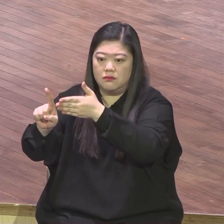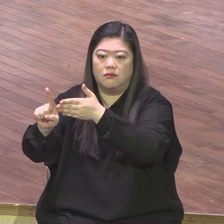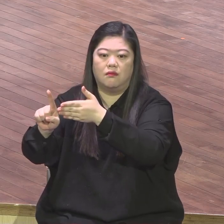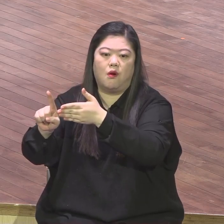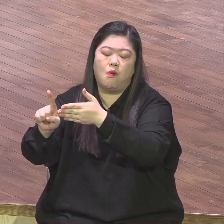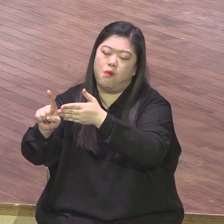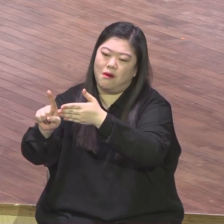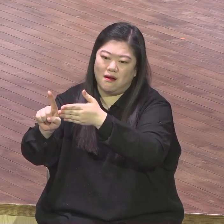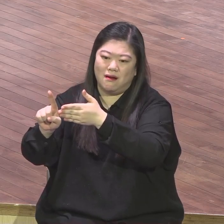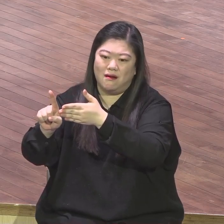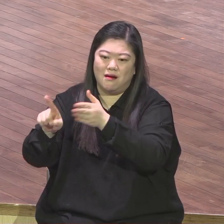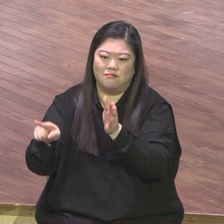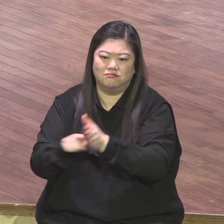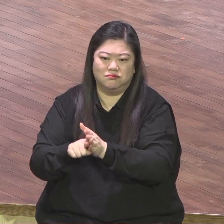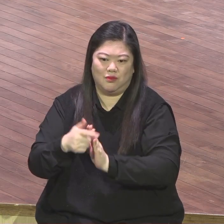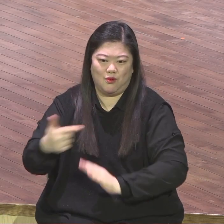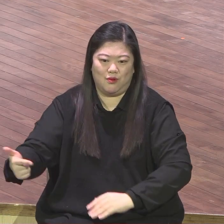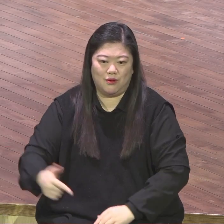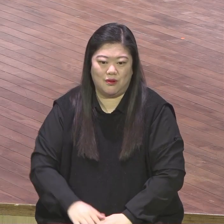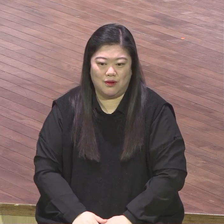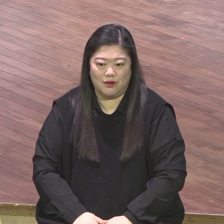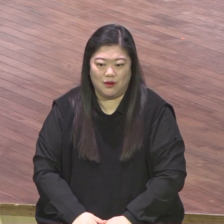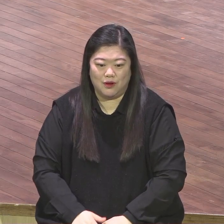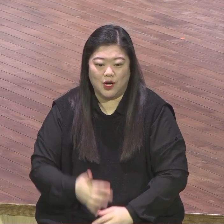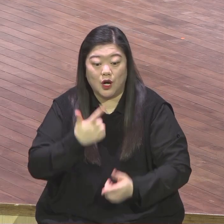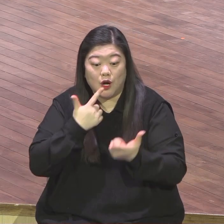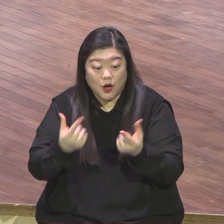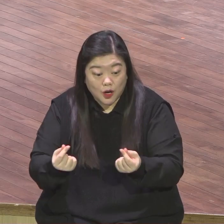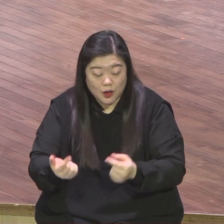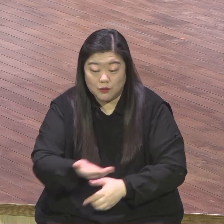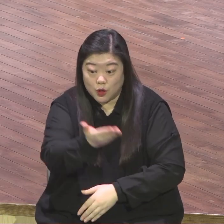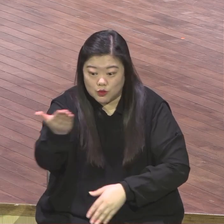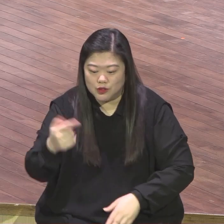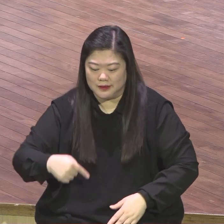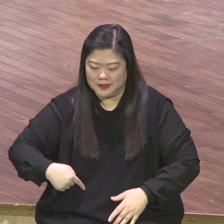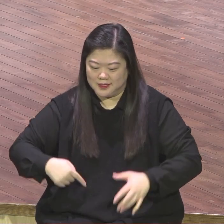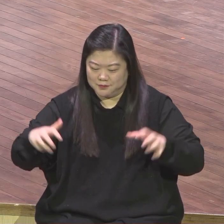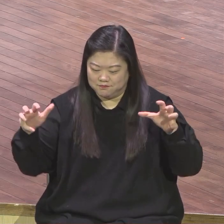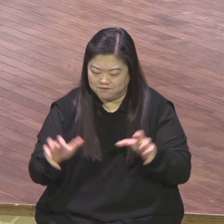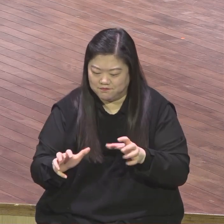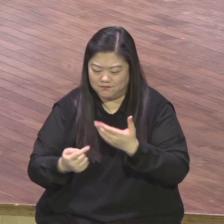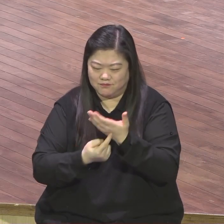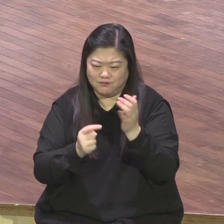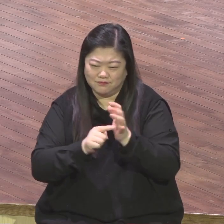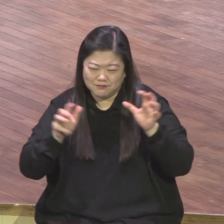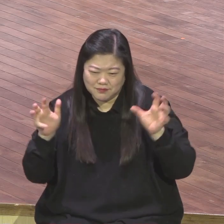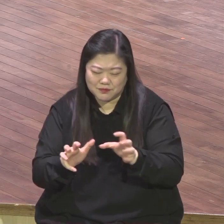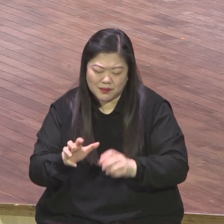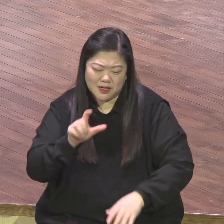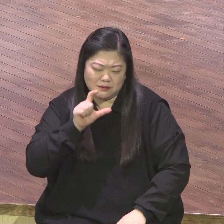전심 지속으로 영적 자세를 가지고 뭐라 그랬어요? 달려간다.